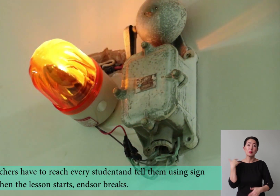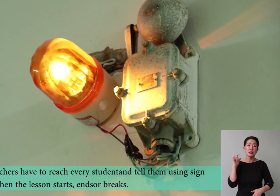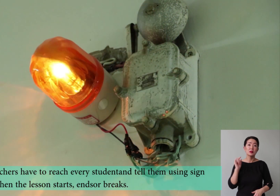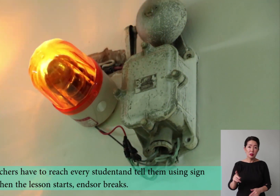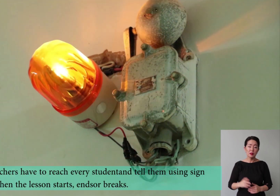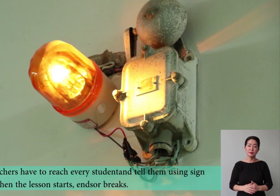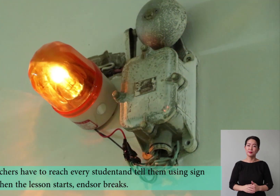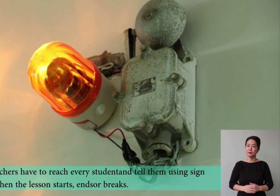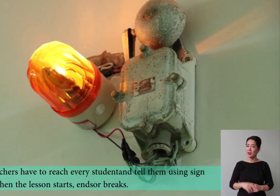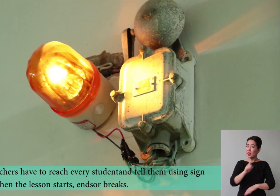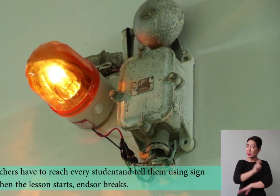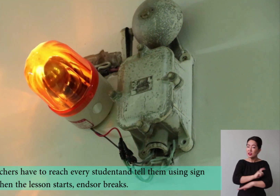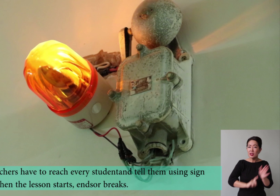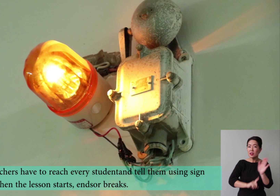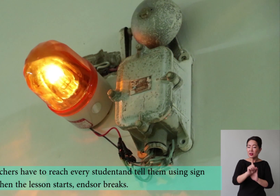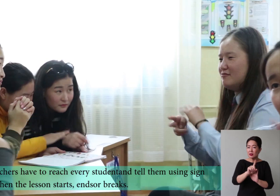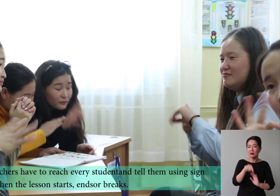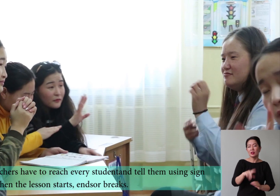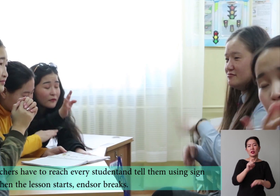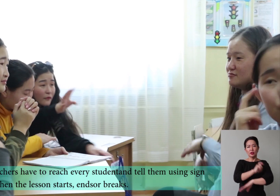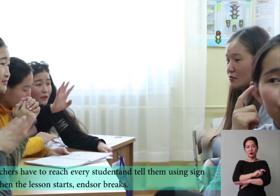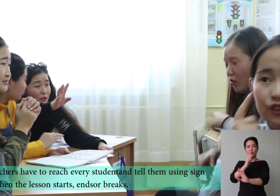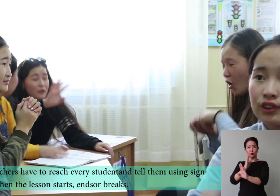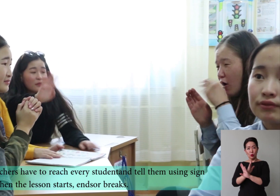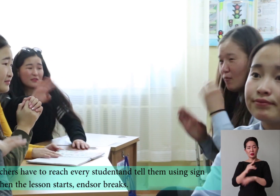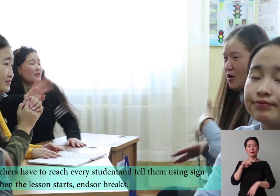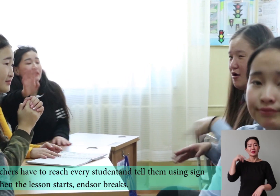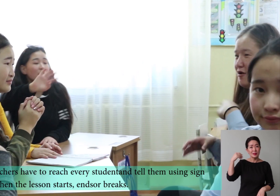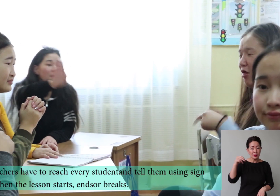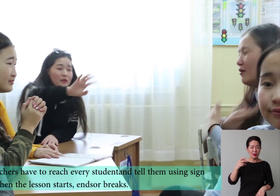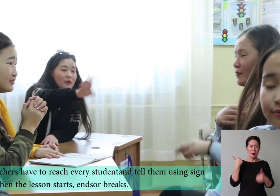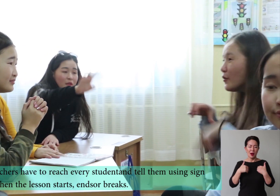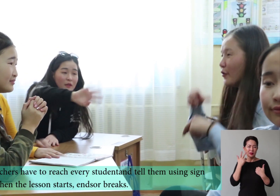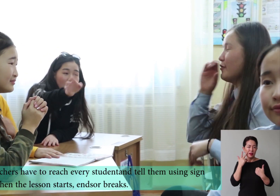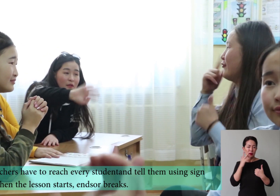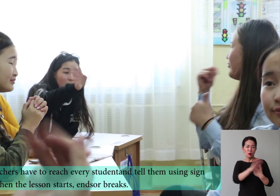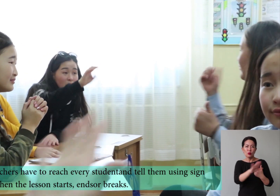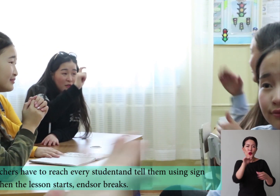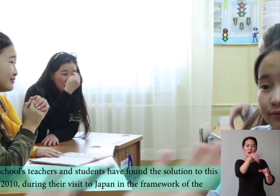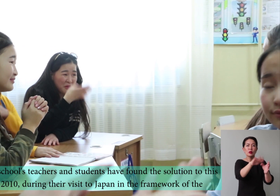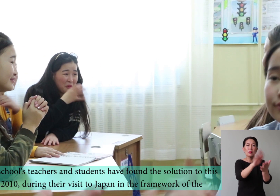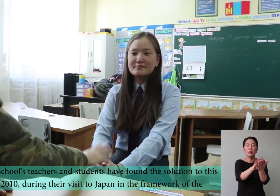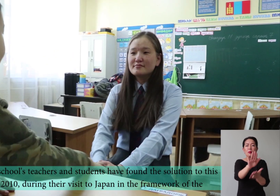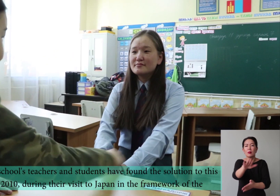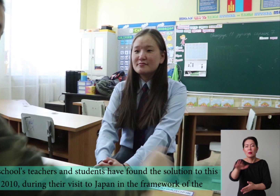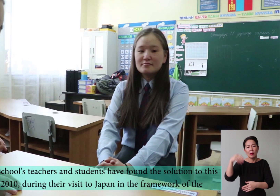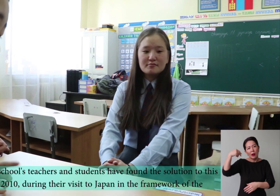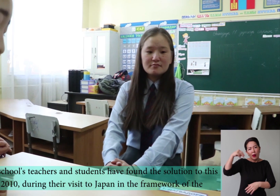байна. Хичээл эхлэх, дуусах, завсарлах үед багш хүүхэд бүрт очиж дохионы хэлээр дуулгадаг гинэ. Харин энэ